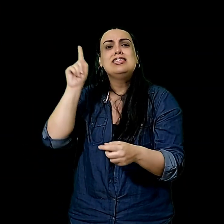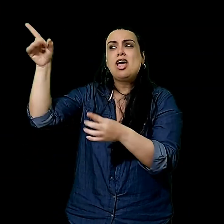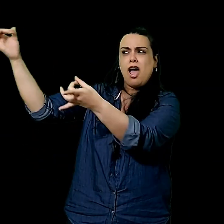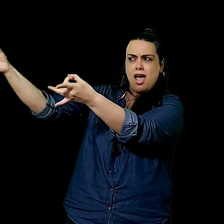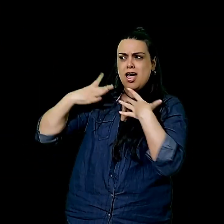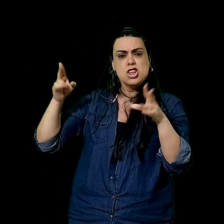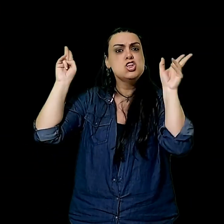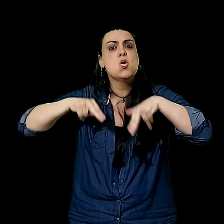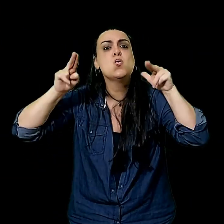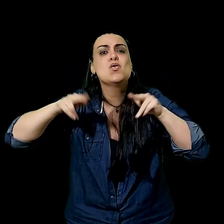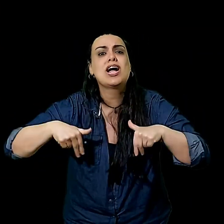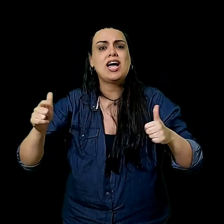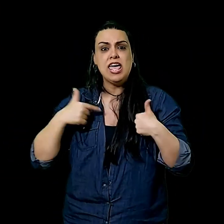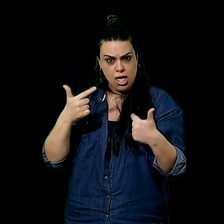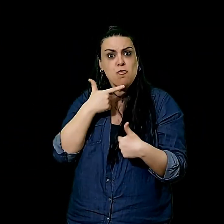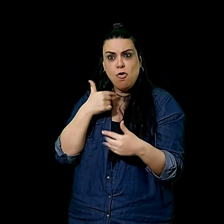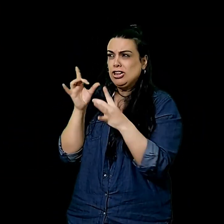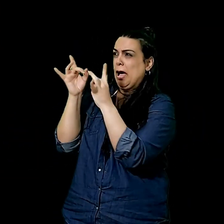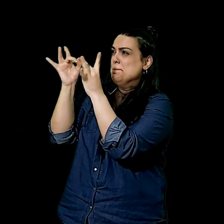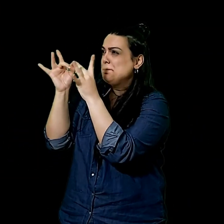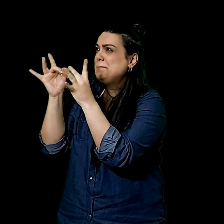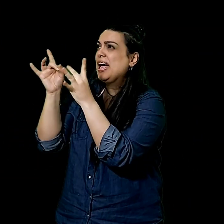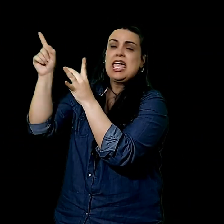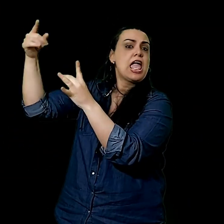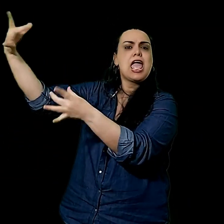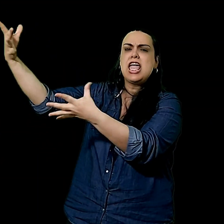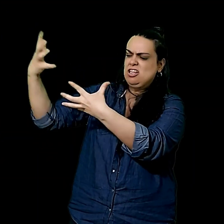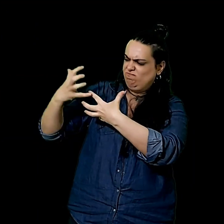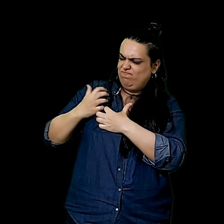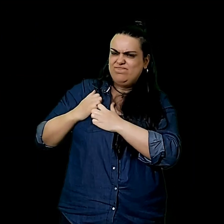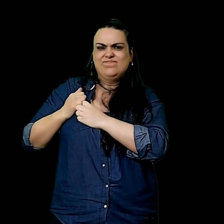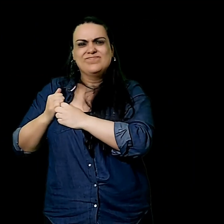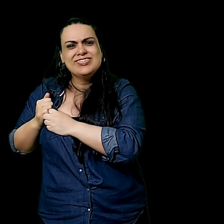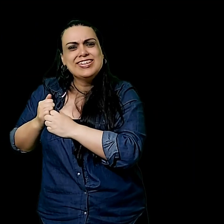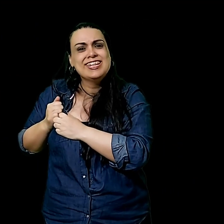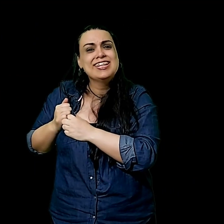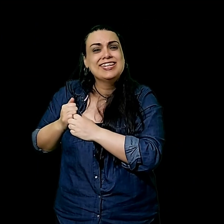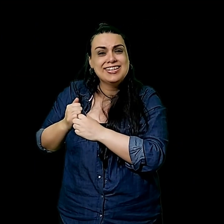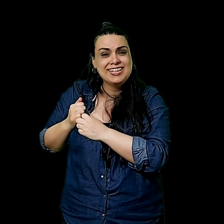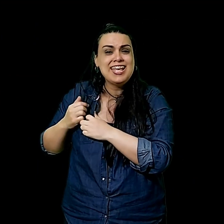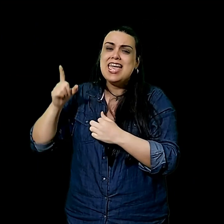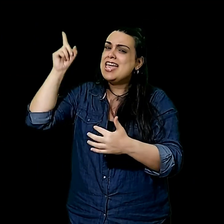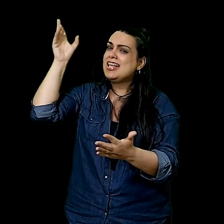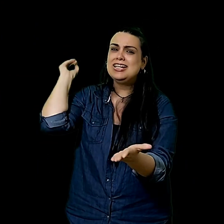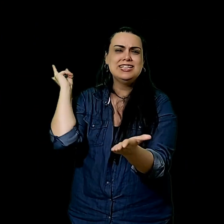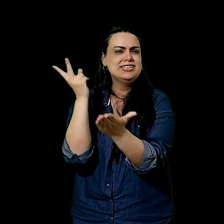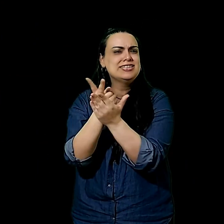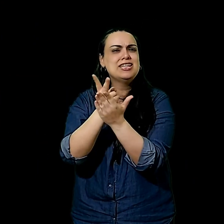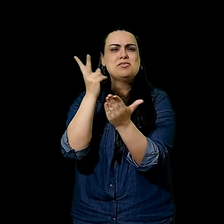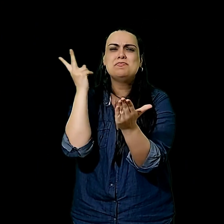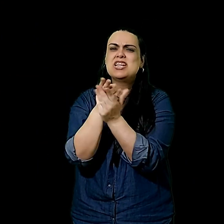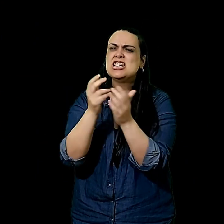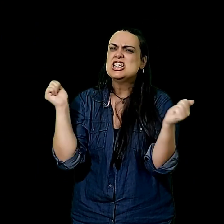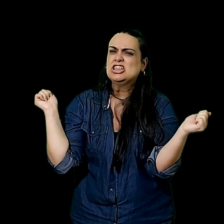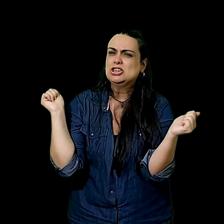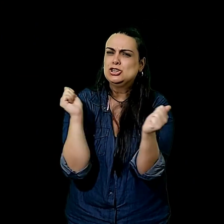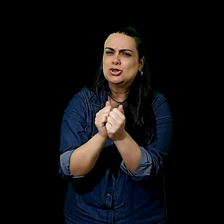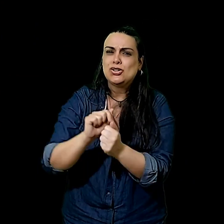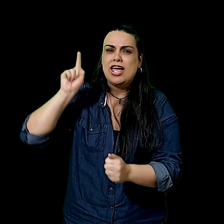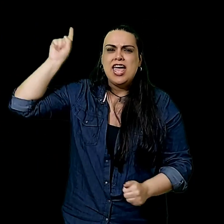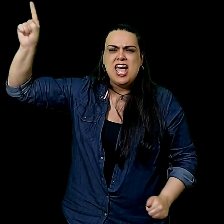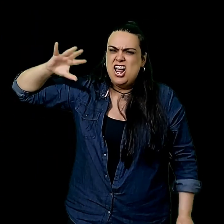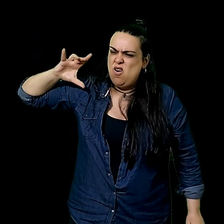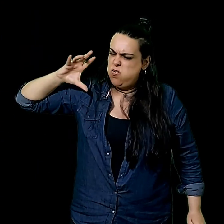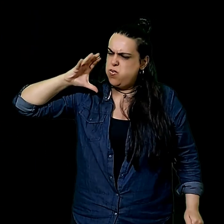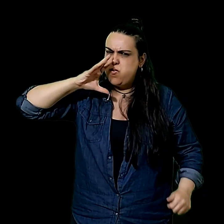deixar ele, aquele que não me deixa quando eu quero desistir daquilo que ele me confiou. Ele está comigo como um valente terrível, o Deus